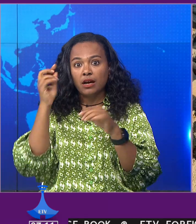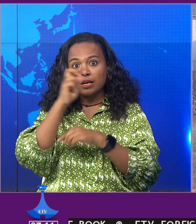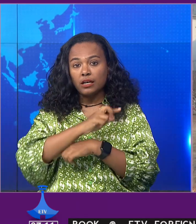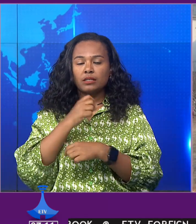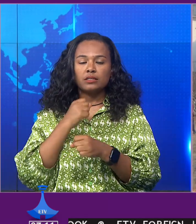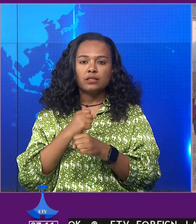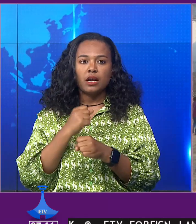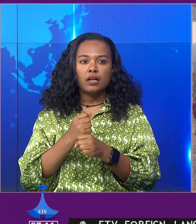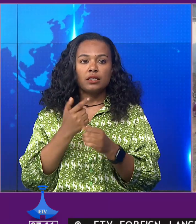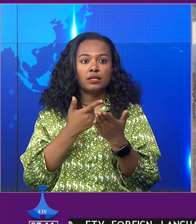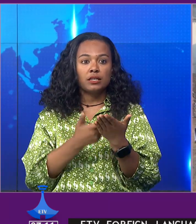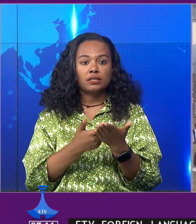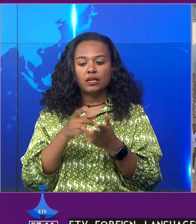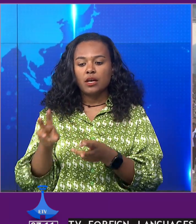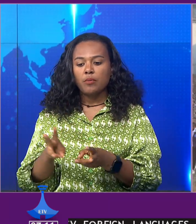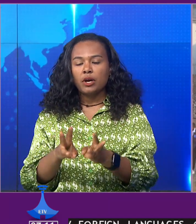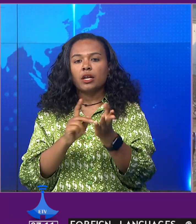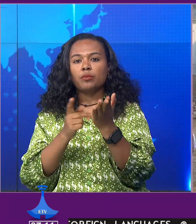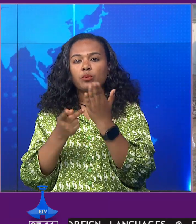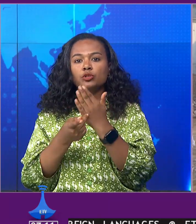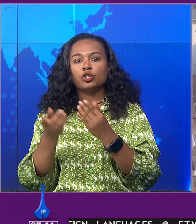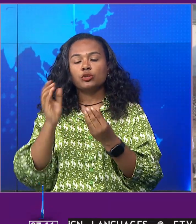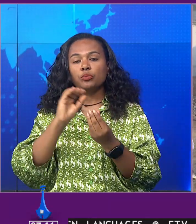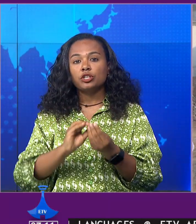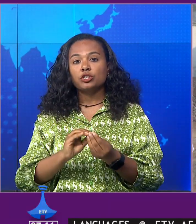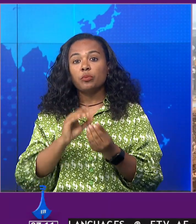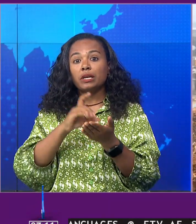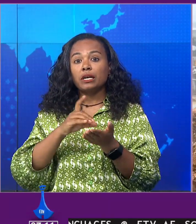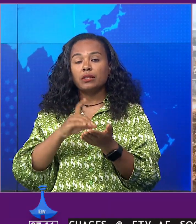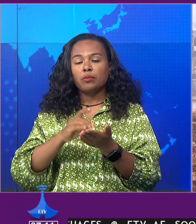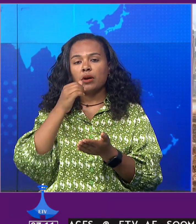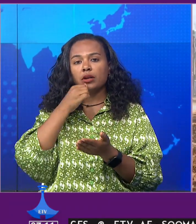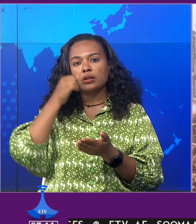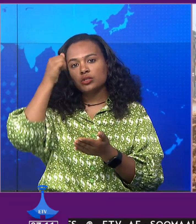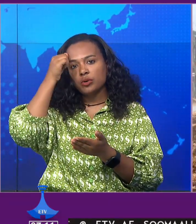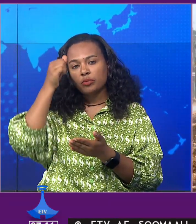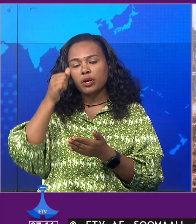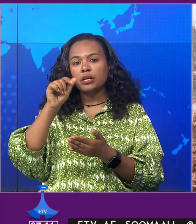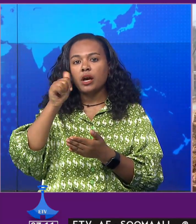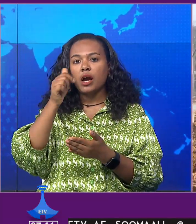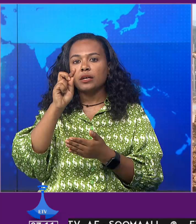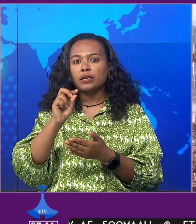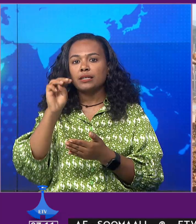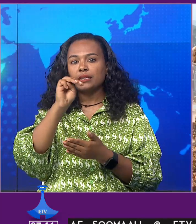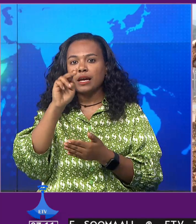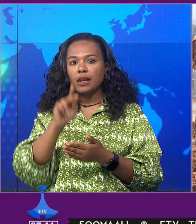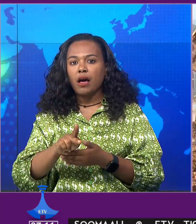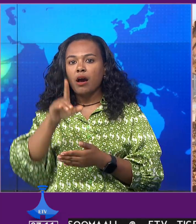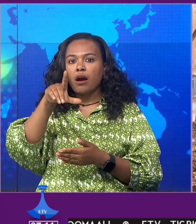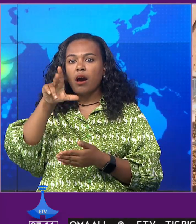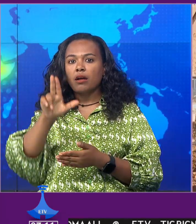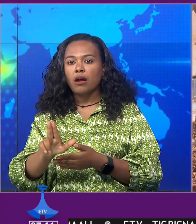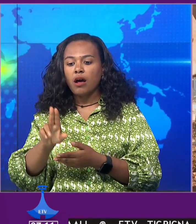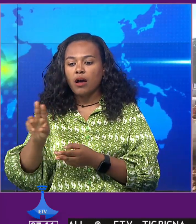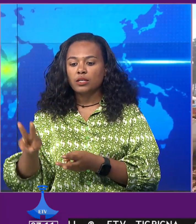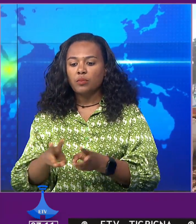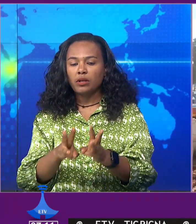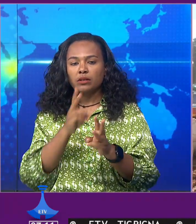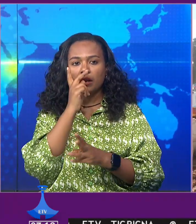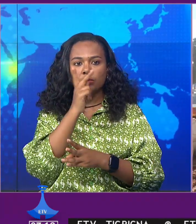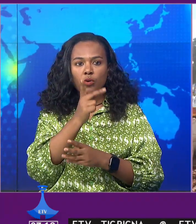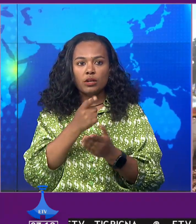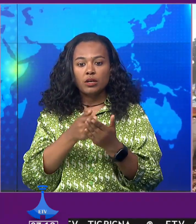እንሰራለን። ከዚህ የመንገድ ፕሮጀክት በተጨማሪም ከንቲባ አዳነች አቤቤ የአየር ጤና ካራ ወለቴ አስፓልት መንገድ ግንባታን ተመልክተዋል።